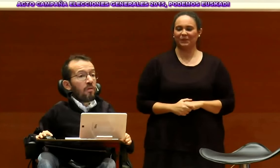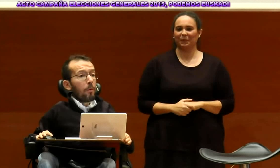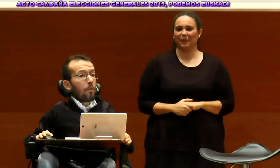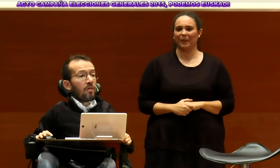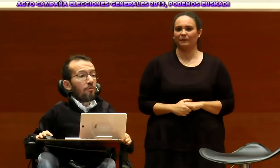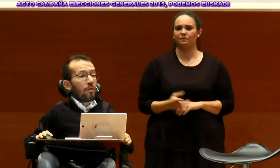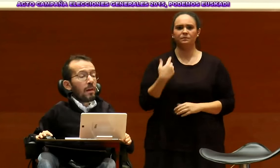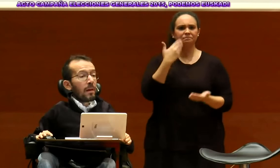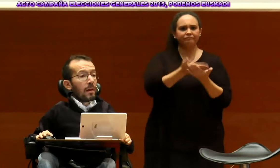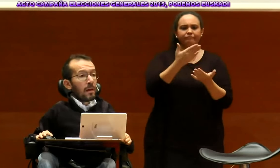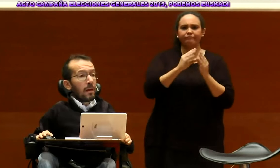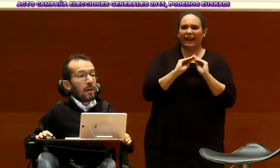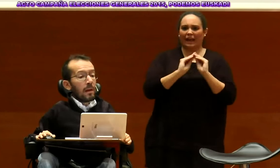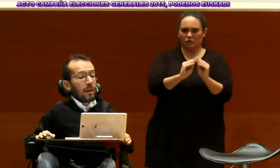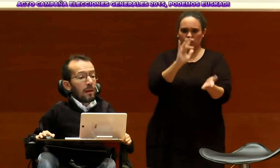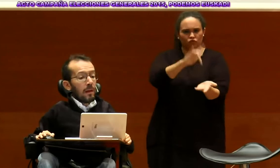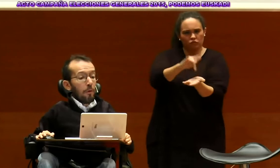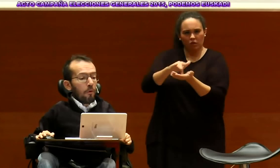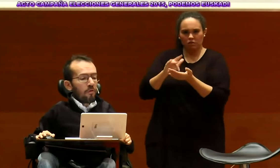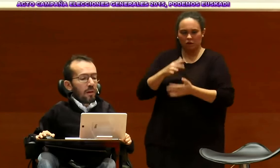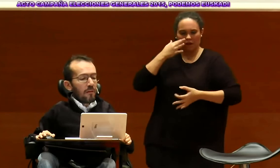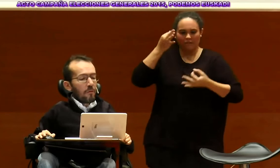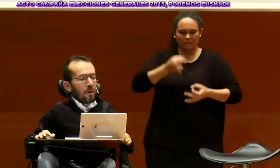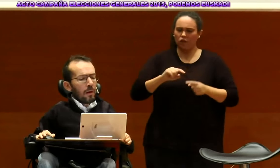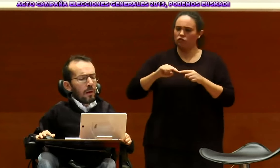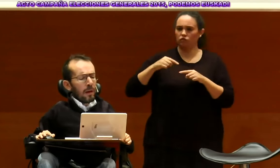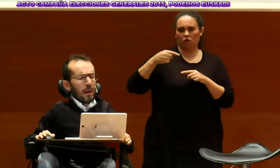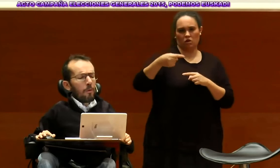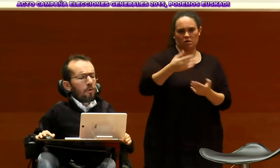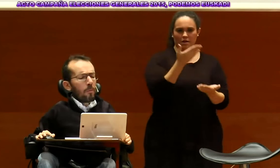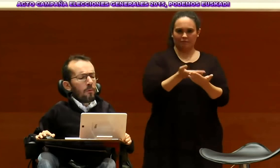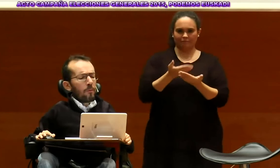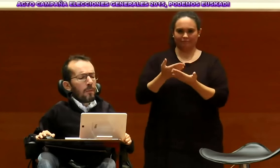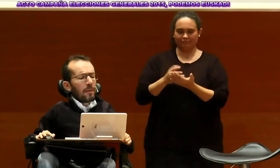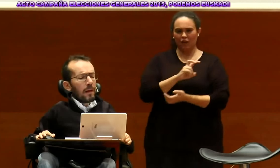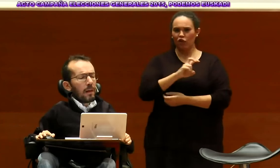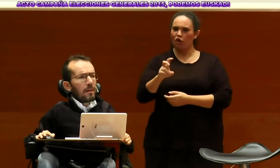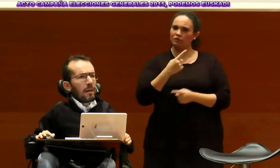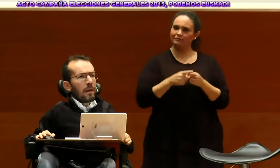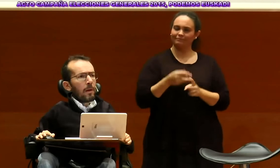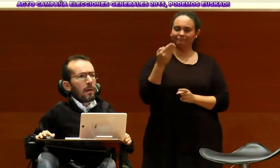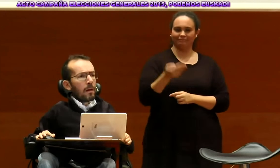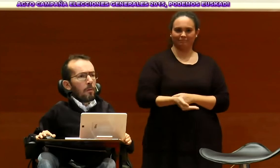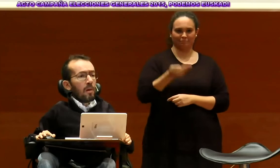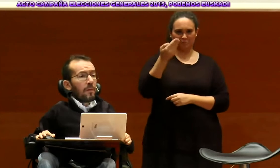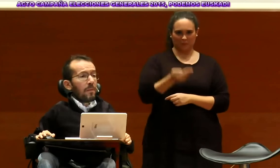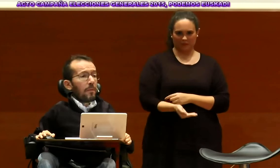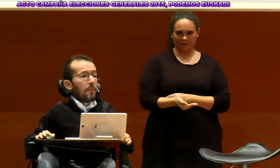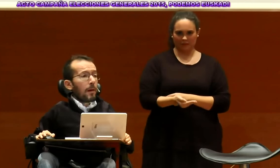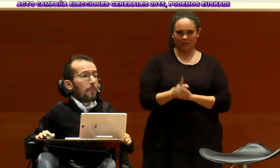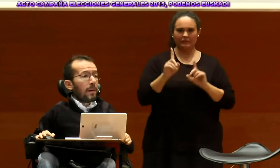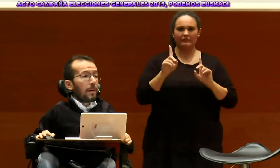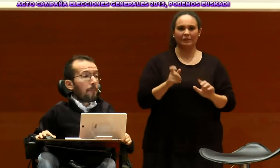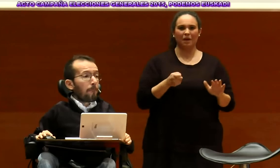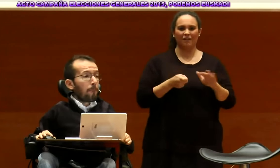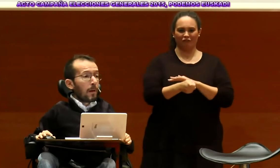Lo demostramos con hechos y todos los días, ¿no? Y creo que otro punto fundamental tiene que ver con la financiación